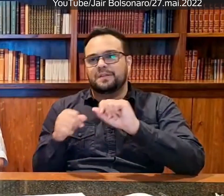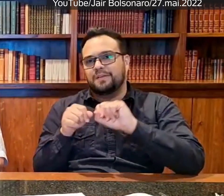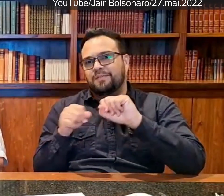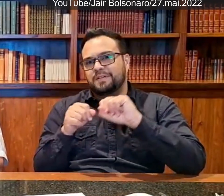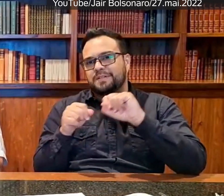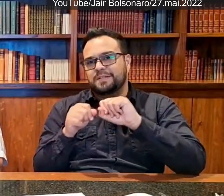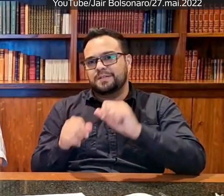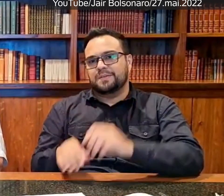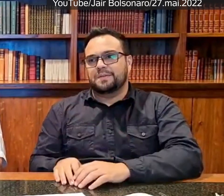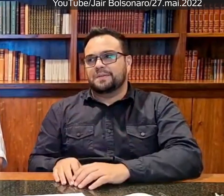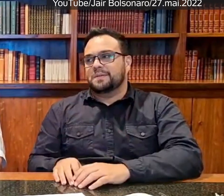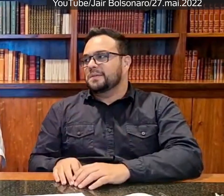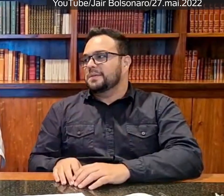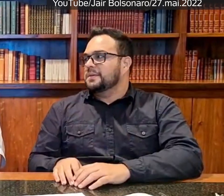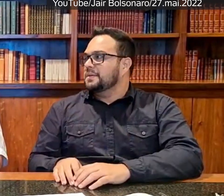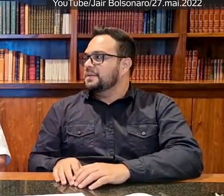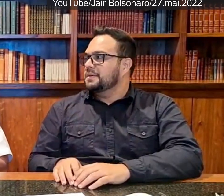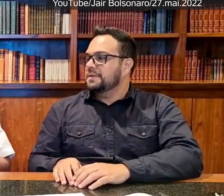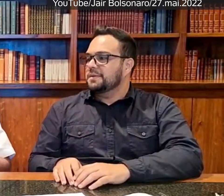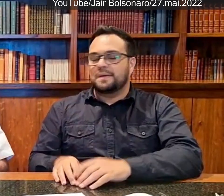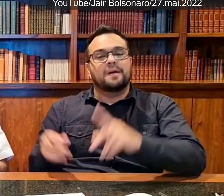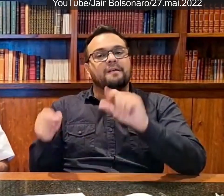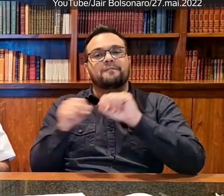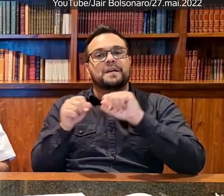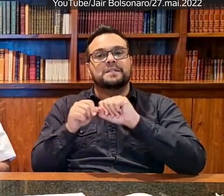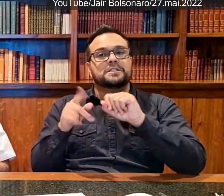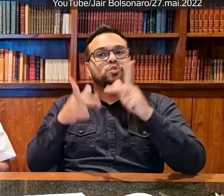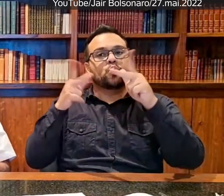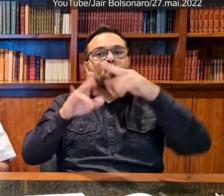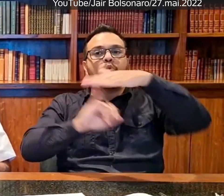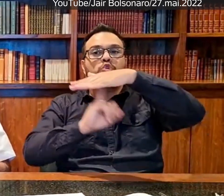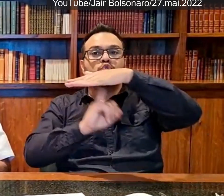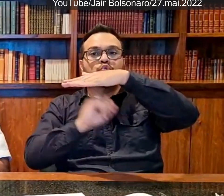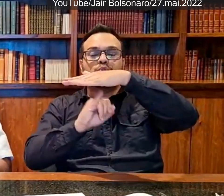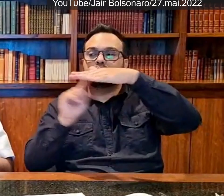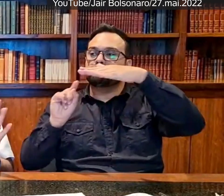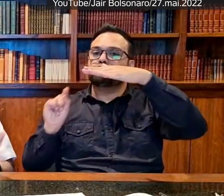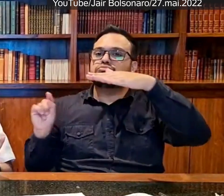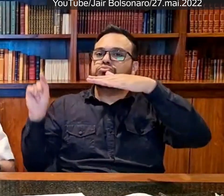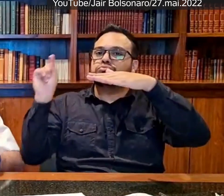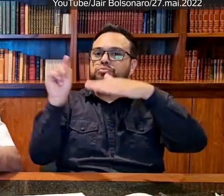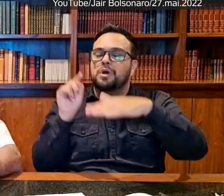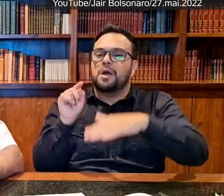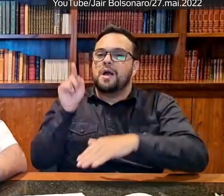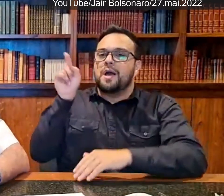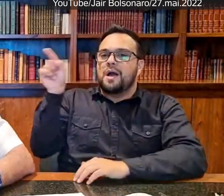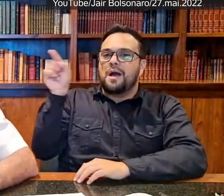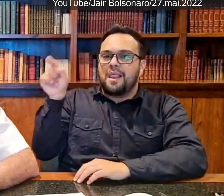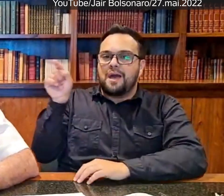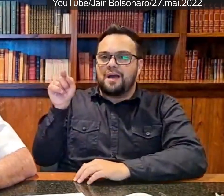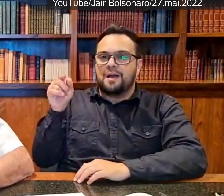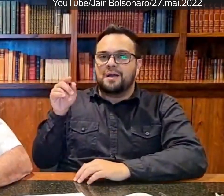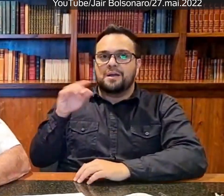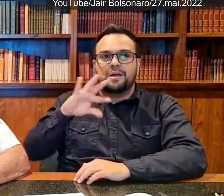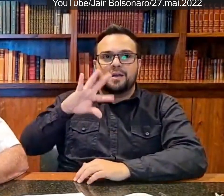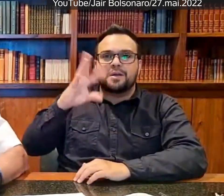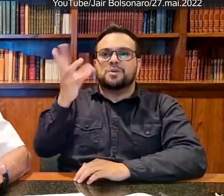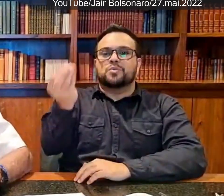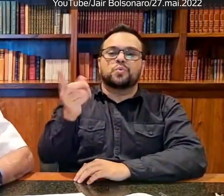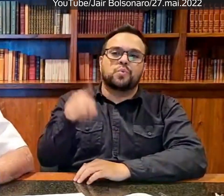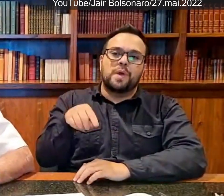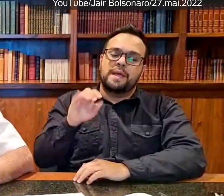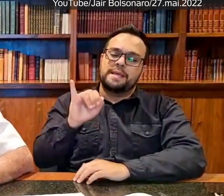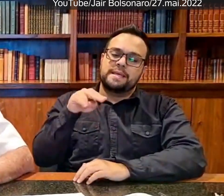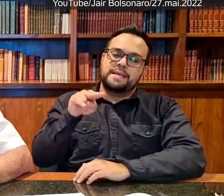tabelinha com uma instituição por aí, que diz que lá tudo é inexpugnável? O